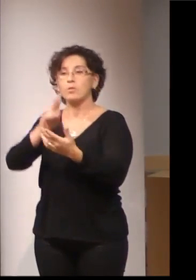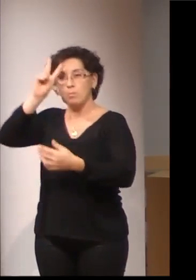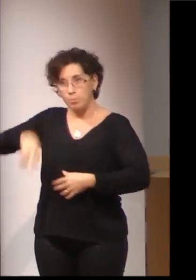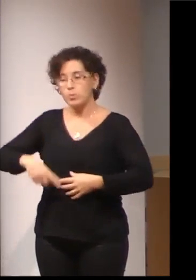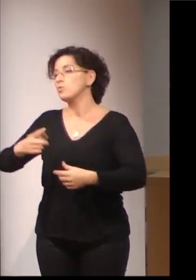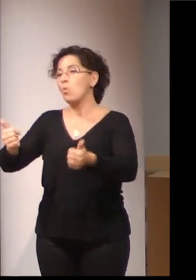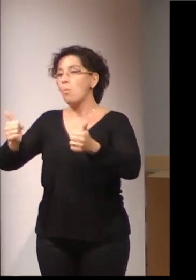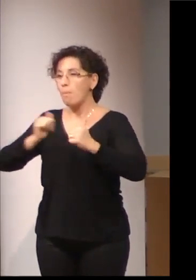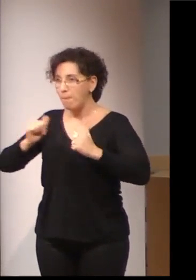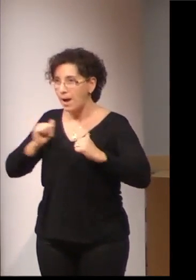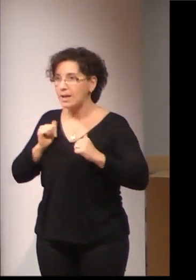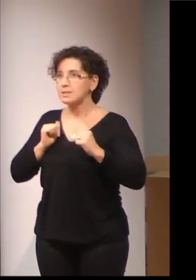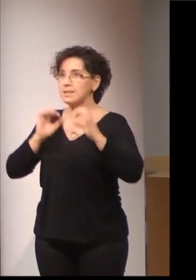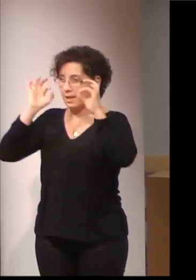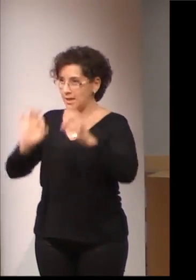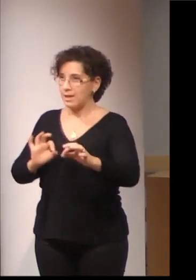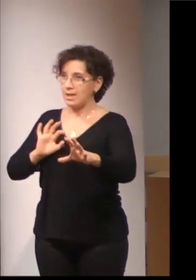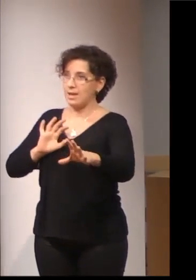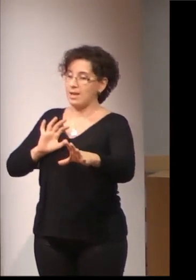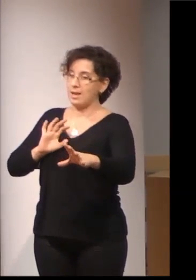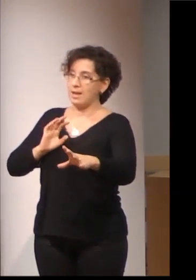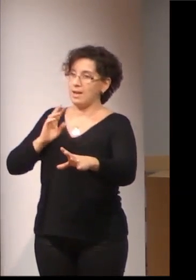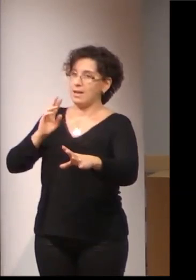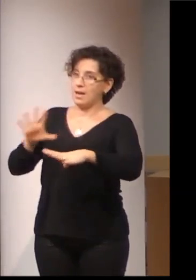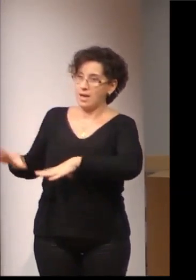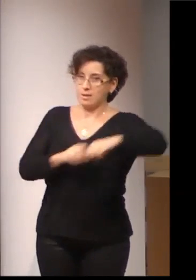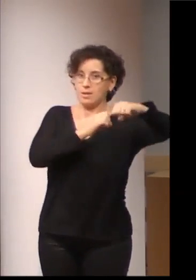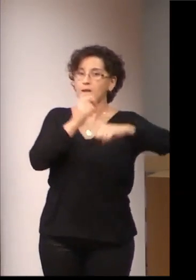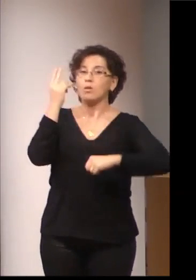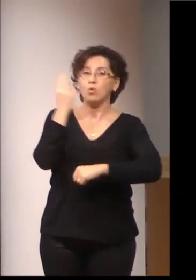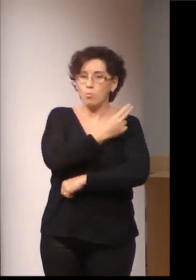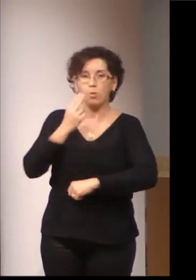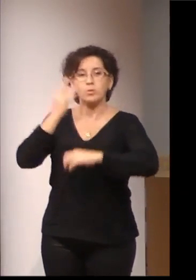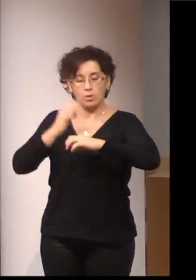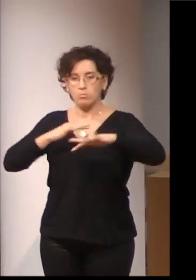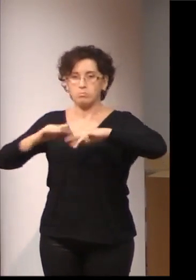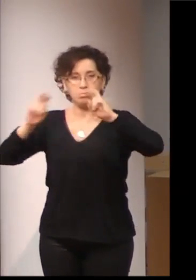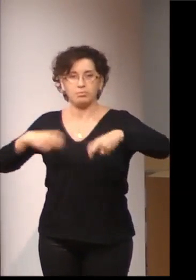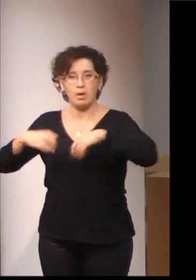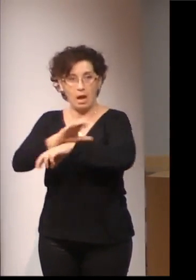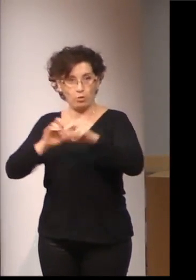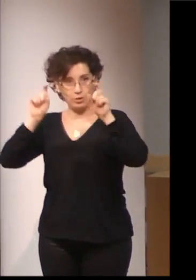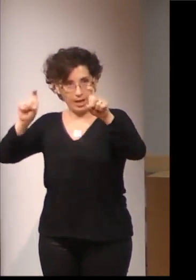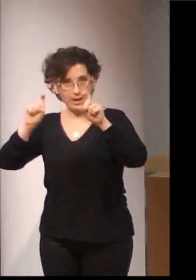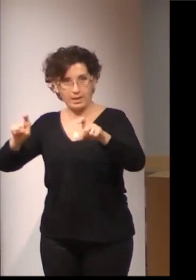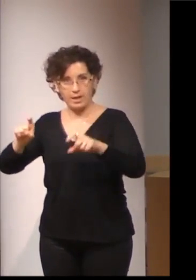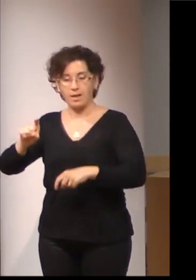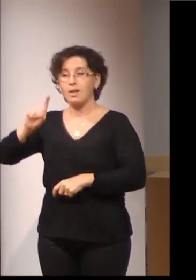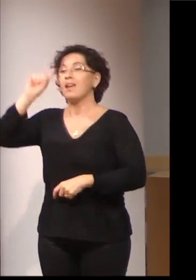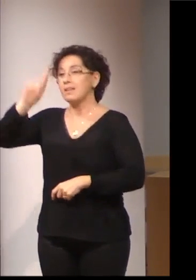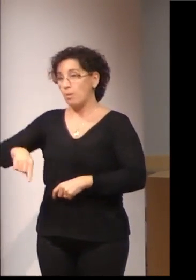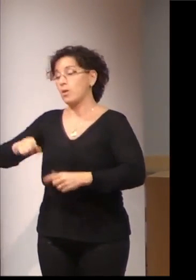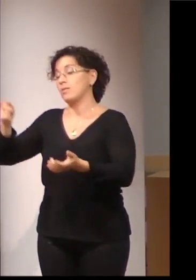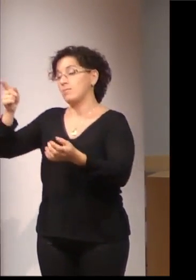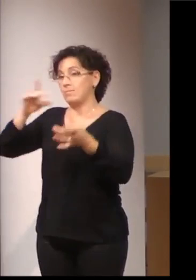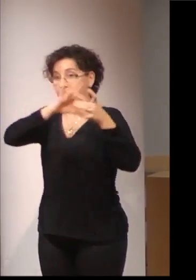que está comprometido por la universidad y por la consejería en reactivarlo. También estamos trabajando en la revitalización de la unidad singular de